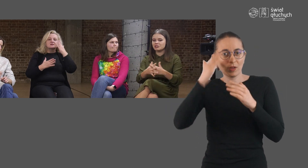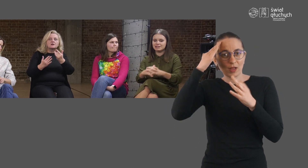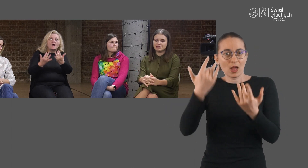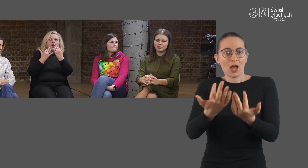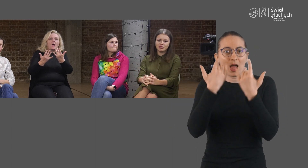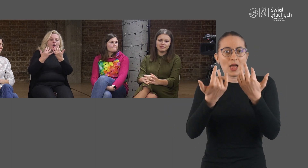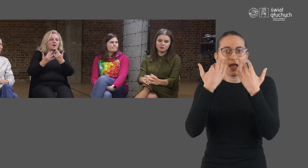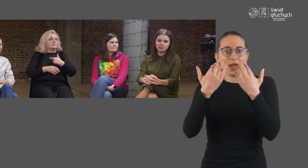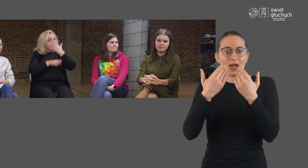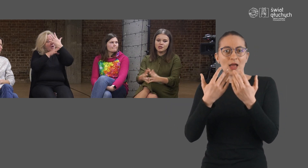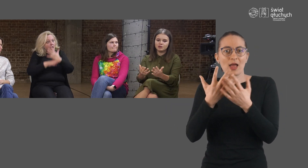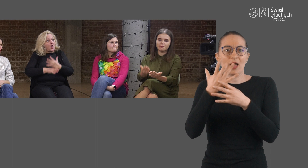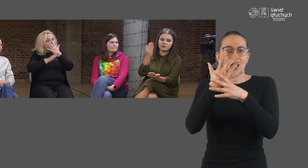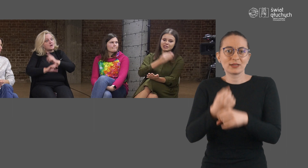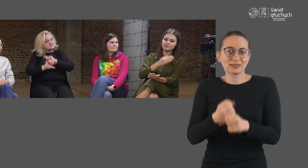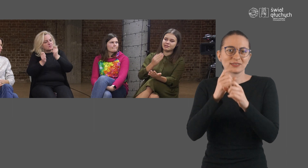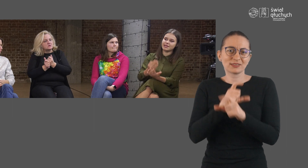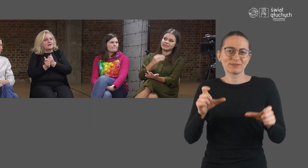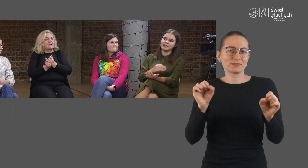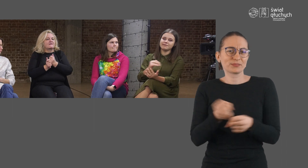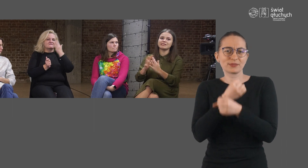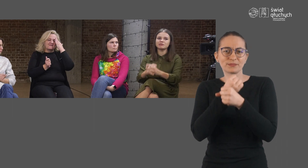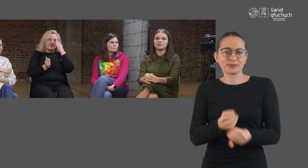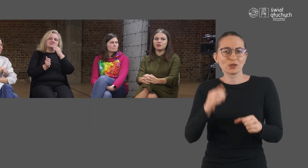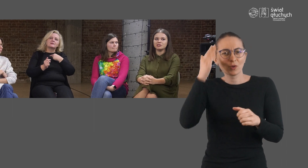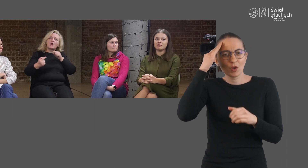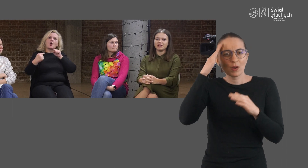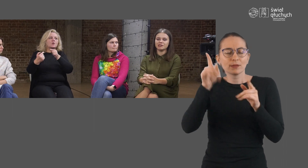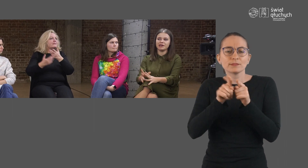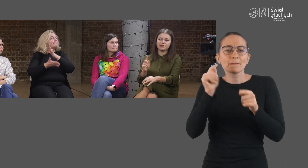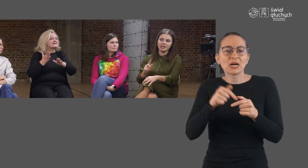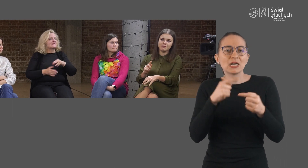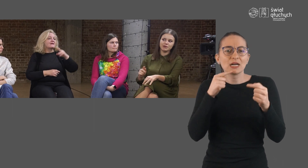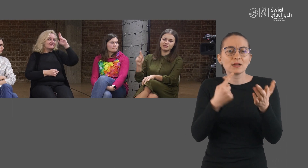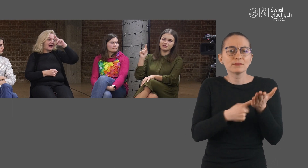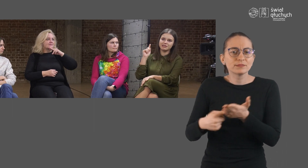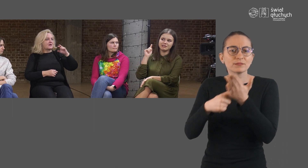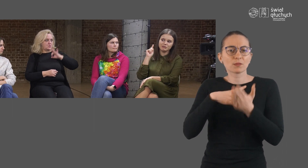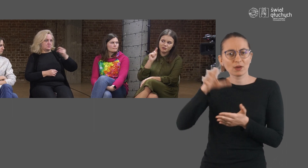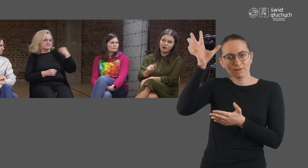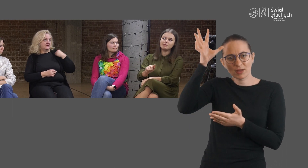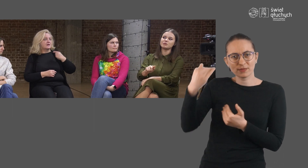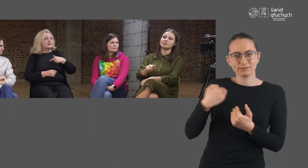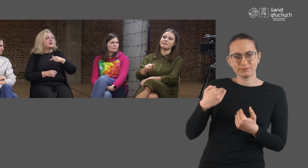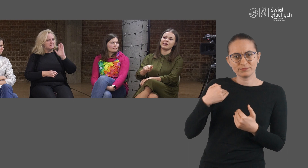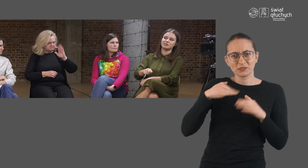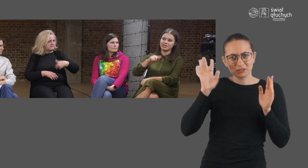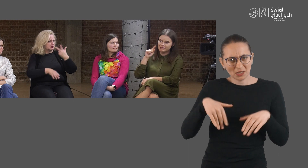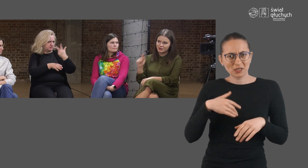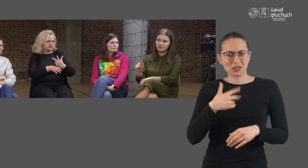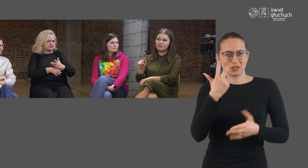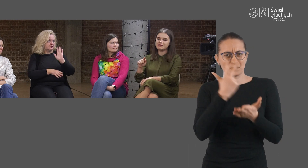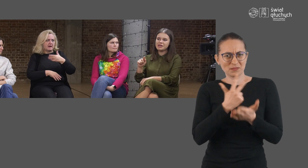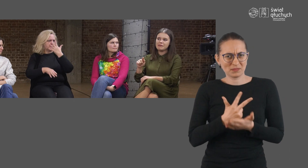czyli na przykład jestem piątkowym uczniem, to nie podważam tej wiedzy. Więc zawsze mi ojciec powtarzał, Karolina, bądź tym trójkowym uczniem,